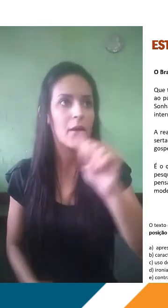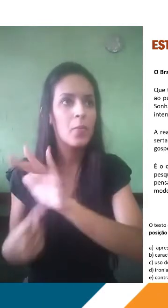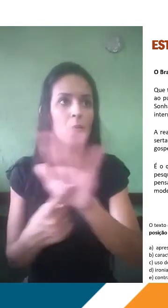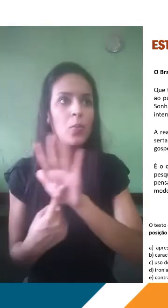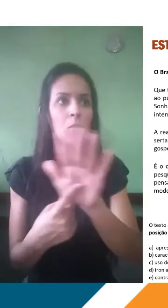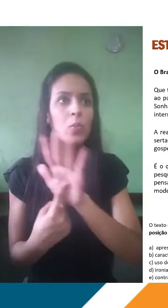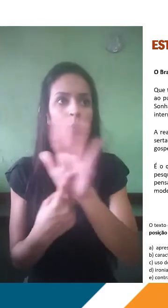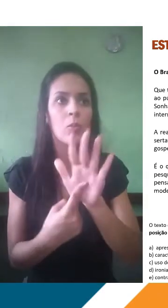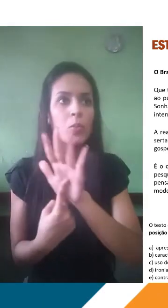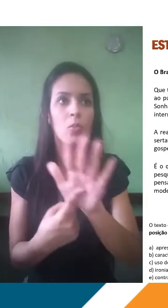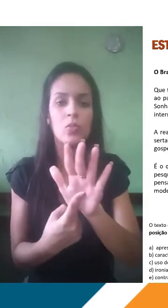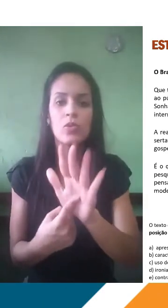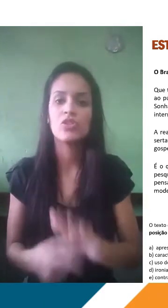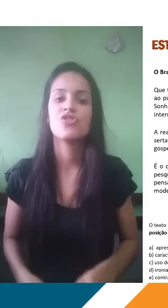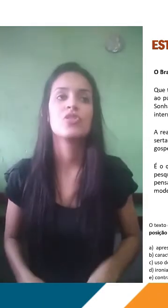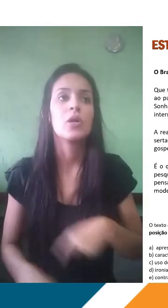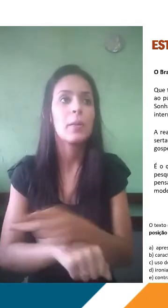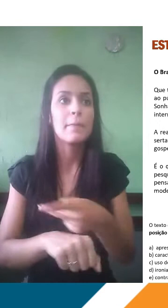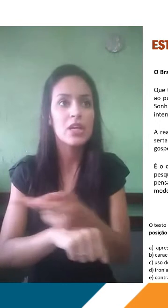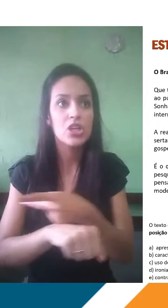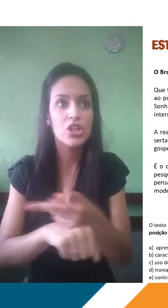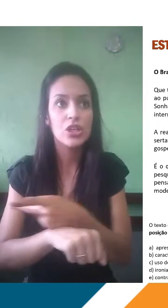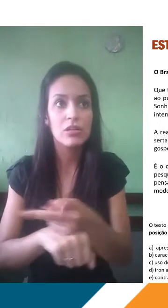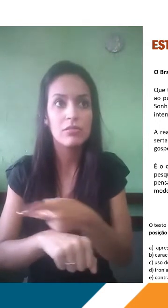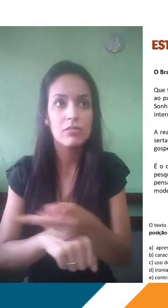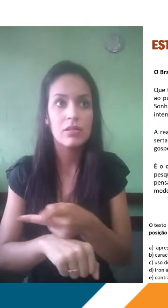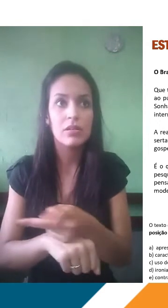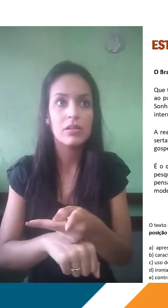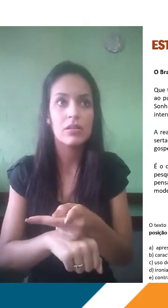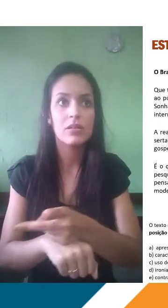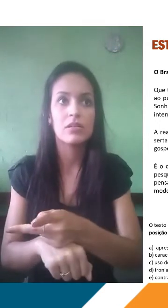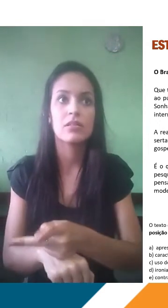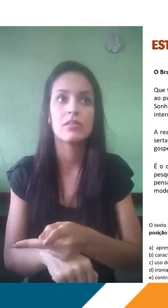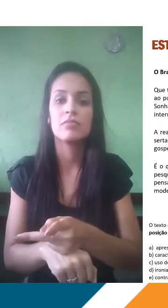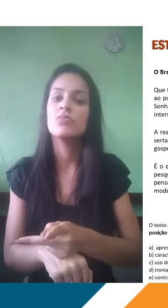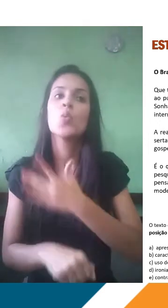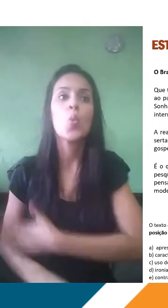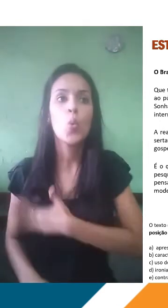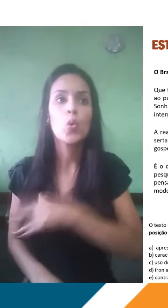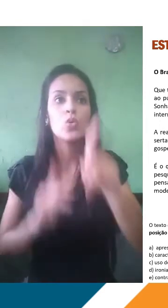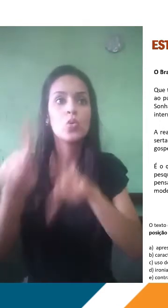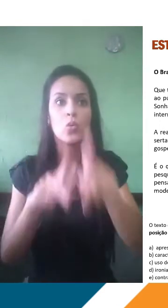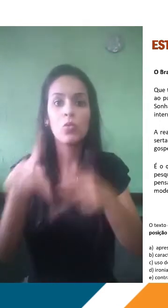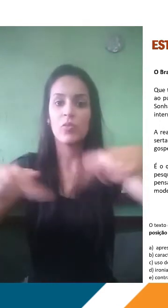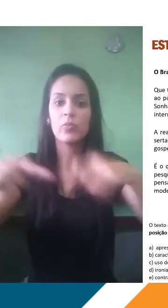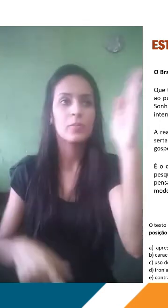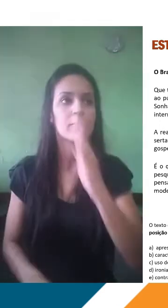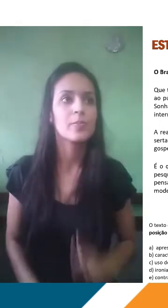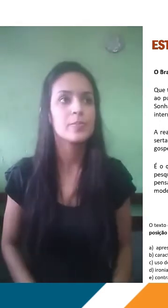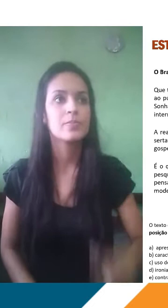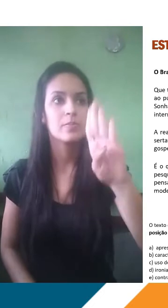resultados de uma pesquisa que retrata o quadro atual da preferência popular relativa à música brasileira Letra B.